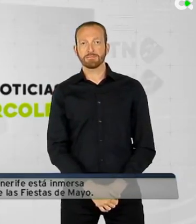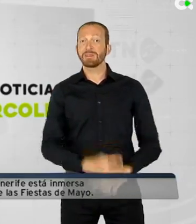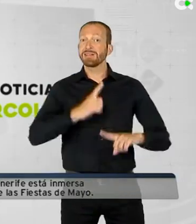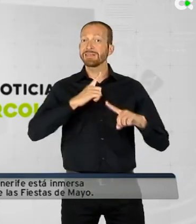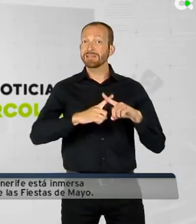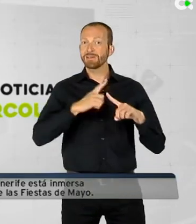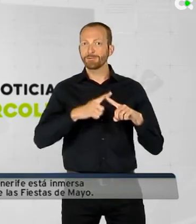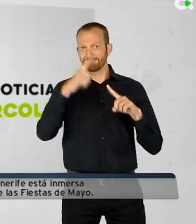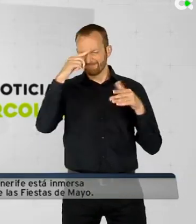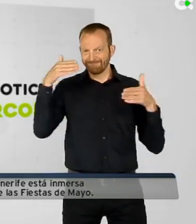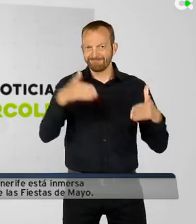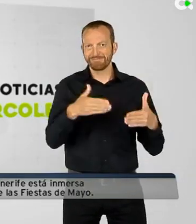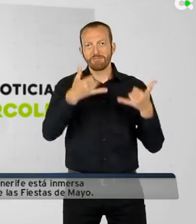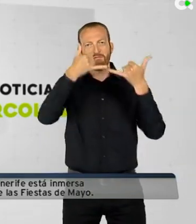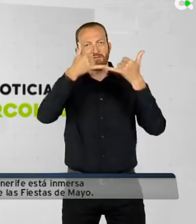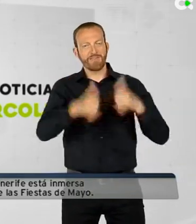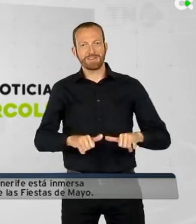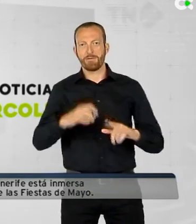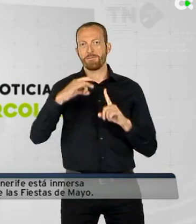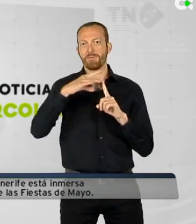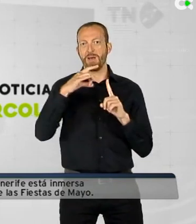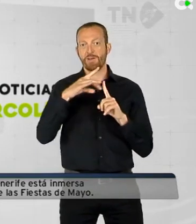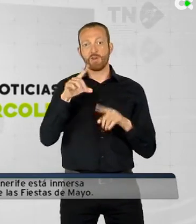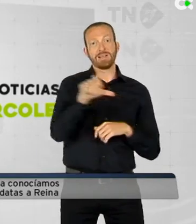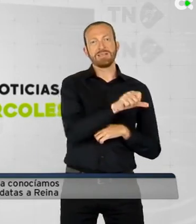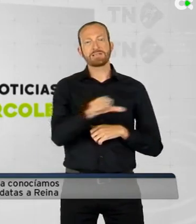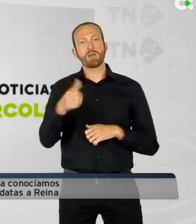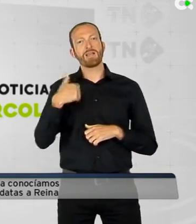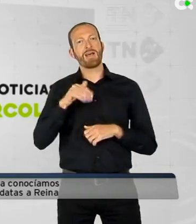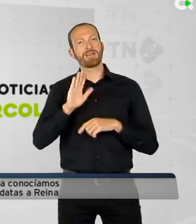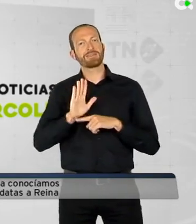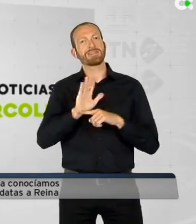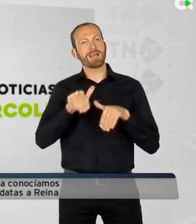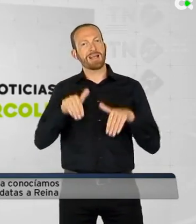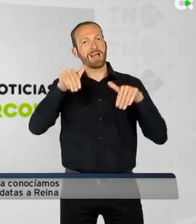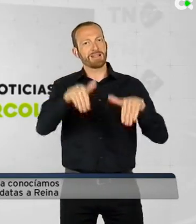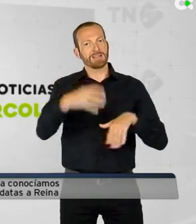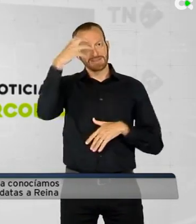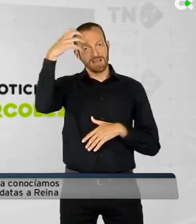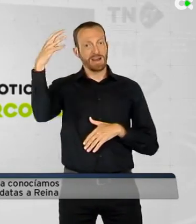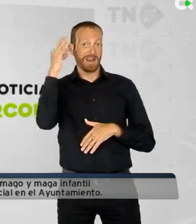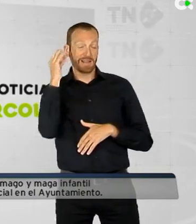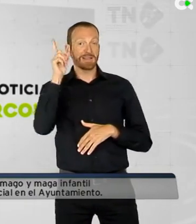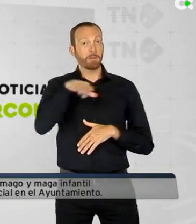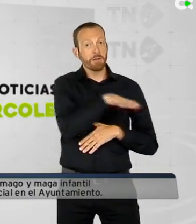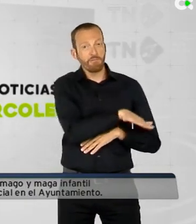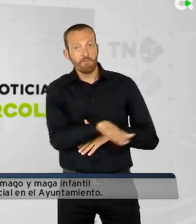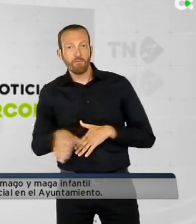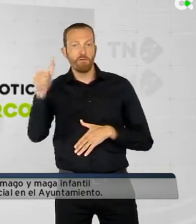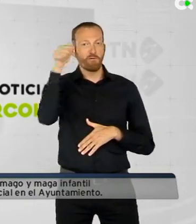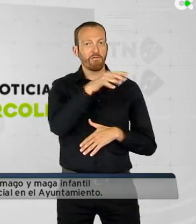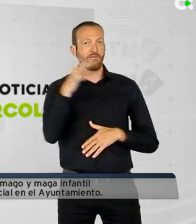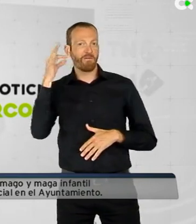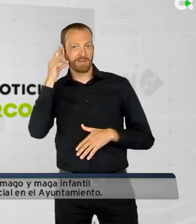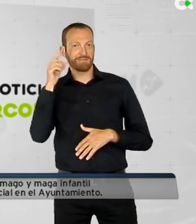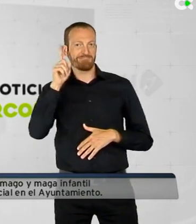Santa Cruz de Tenerife está inmersa en la celebración de las fiestas de mayo. Esta semana conocíamos a las candidatas a reina y los candidatos